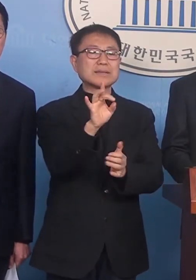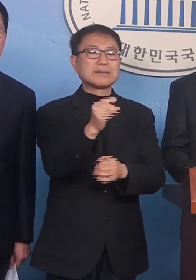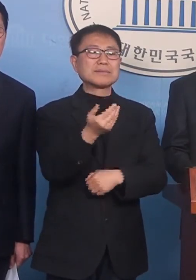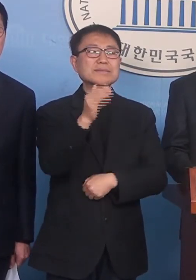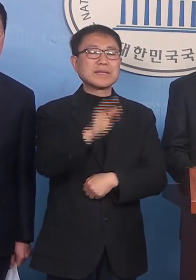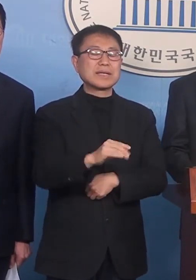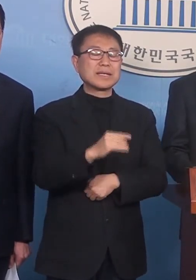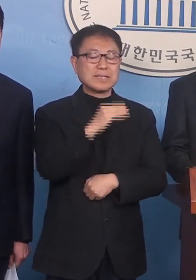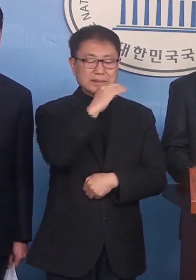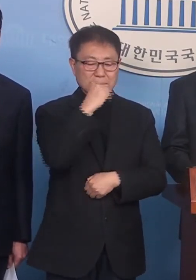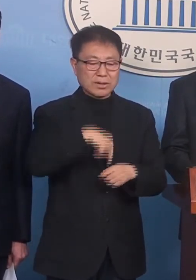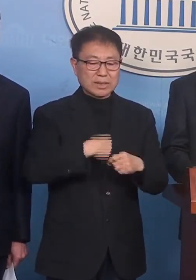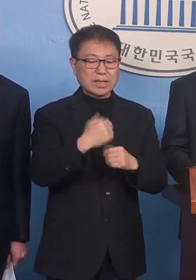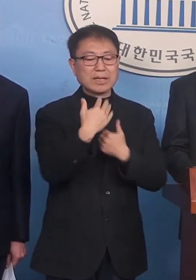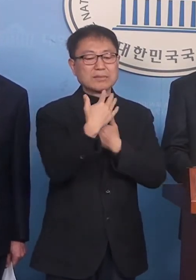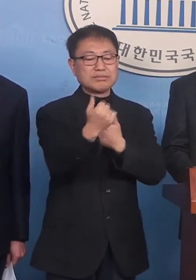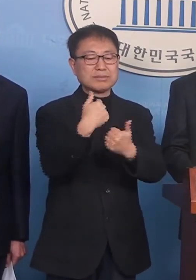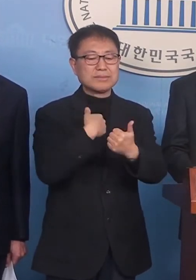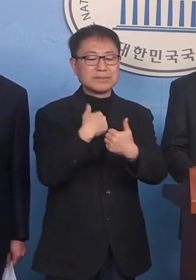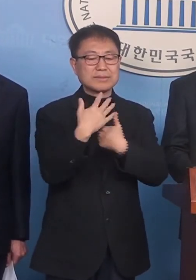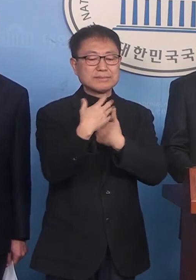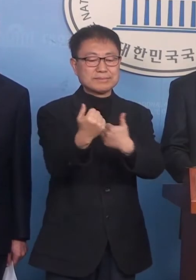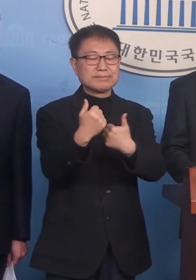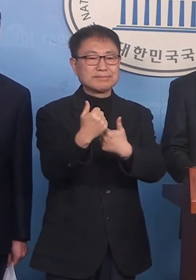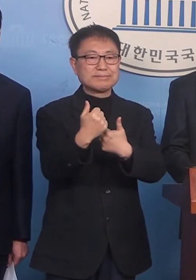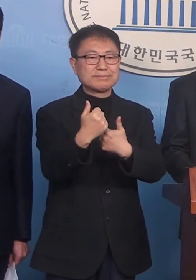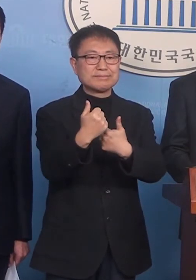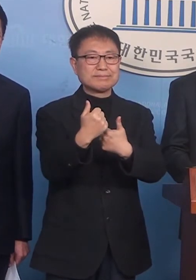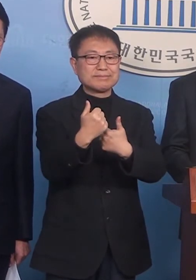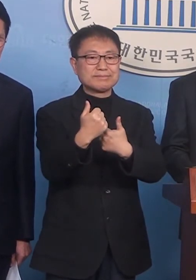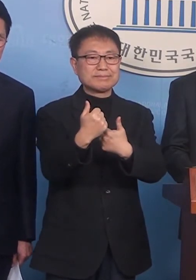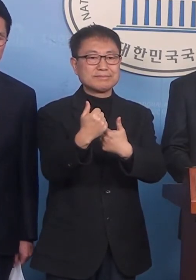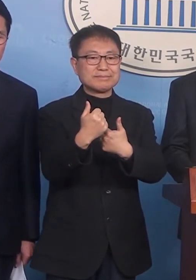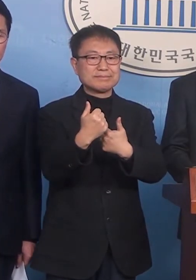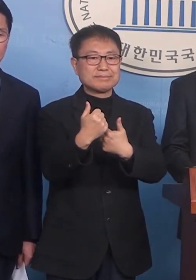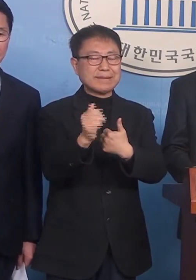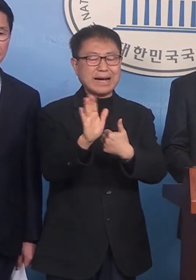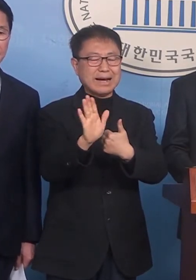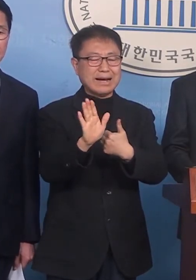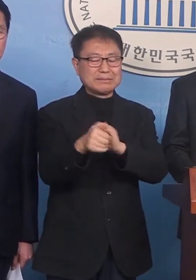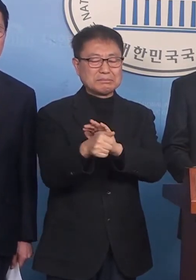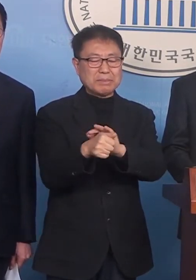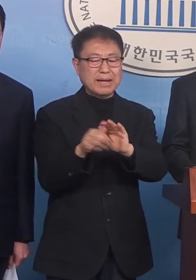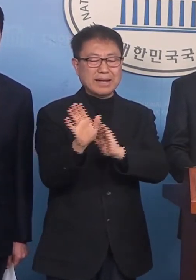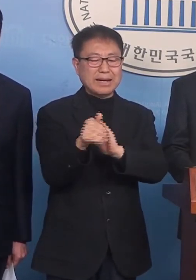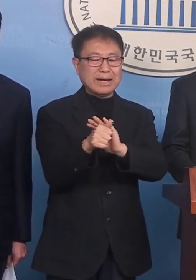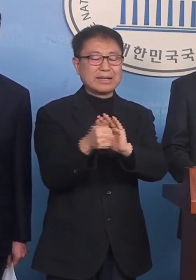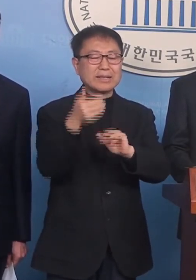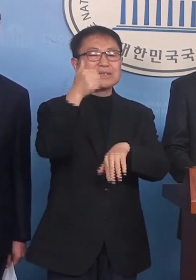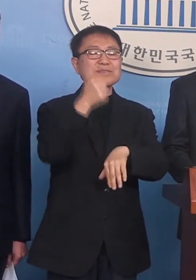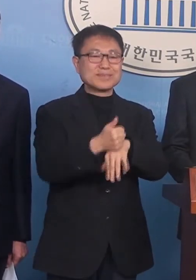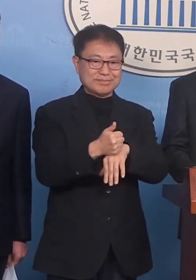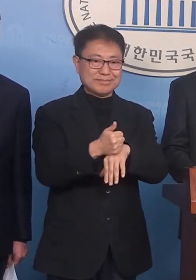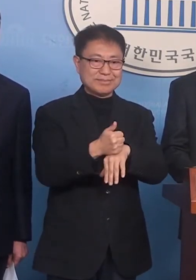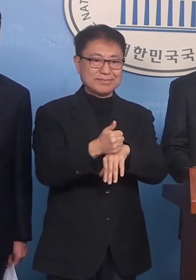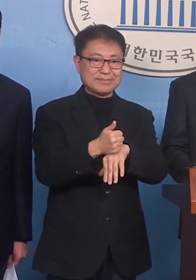그런데 그 정의당이 저를 불렀습니다. 나서지 않겠다고 발버둥 쳤습니다만